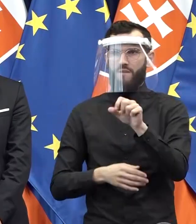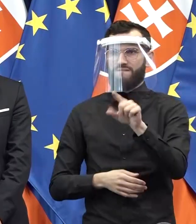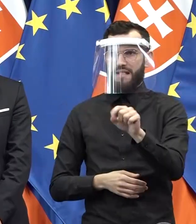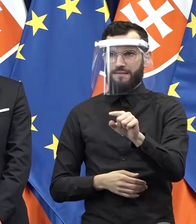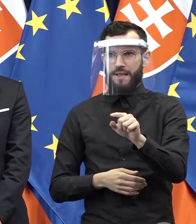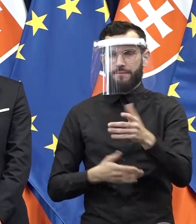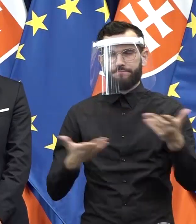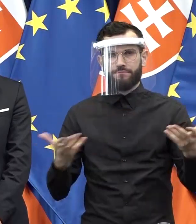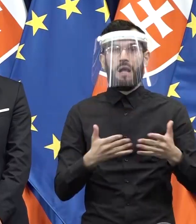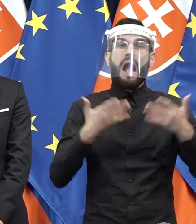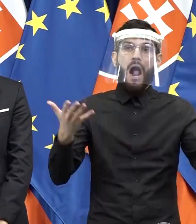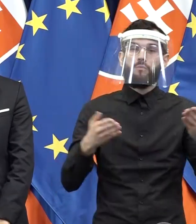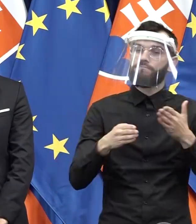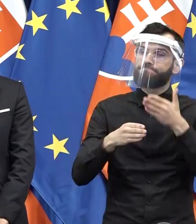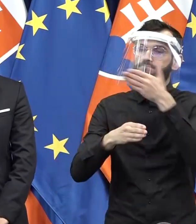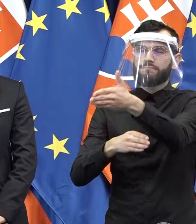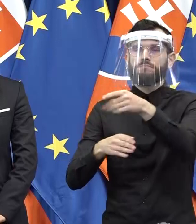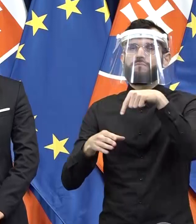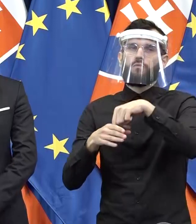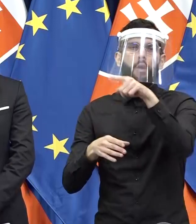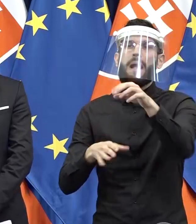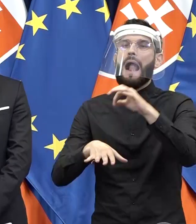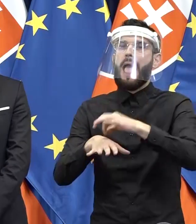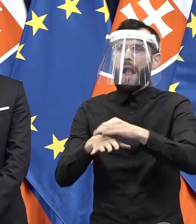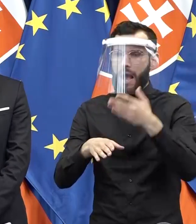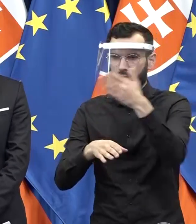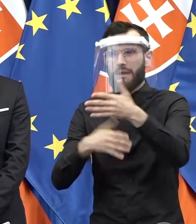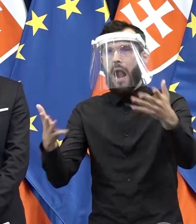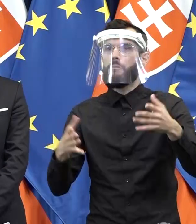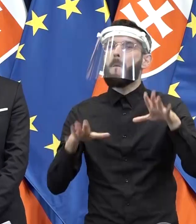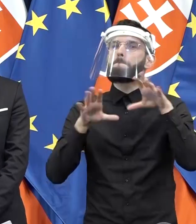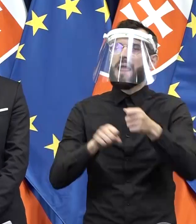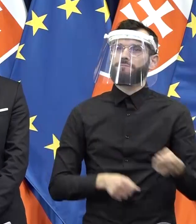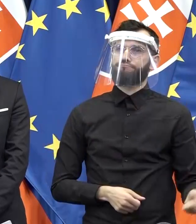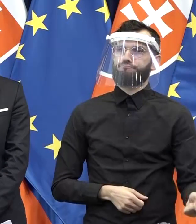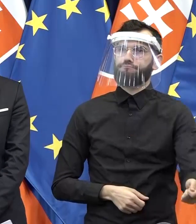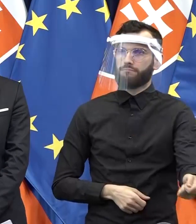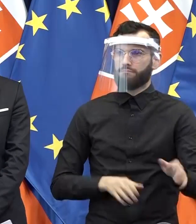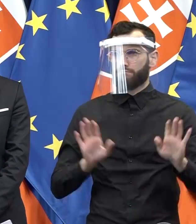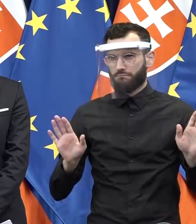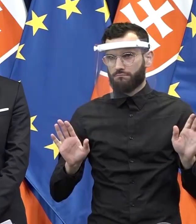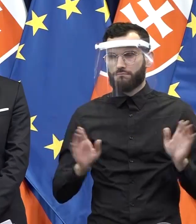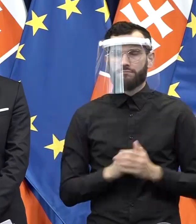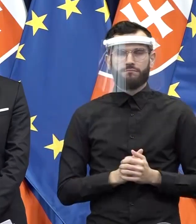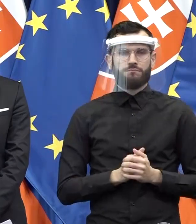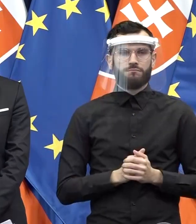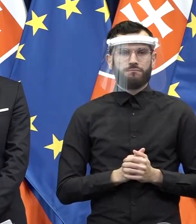alebo teda za účelom návštevy lekára, venčenia psa, ideálne by bolo, aby sa dokázali vyhnúť